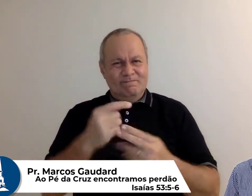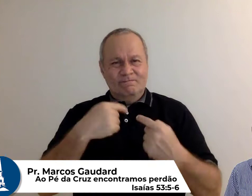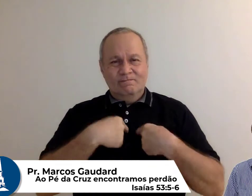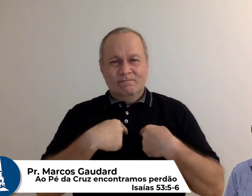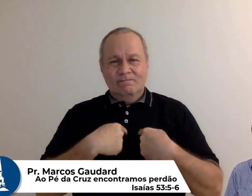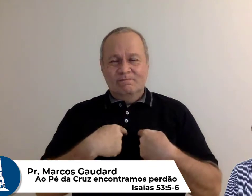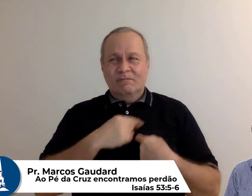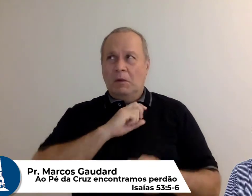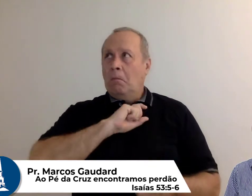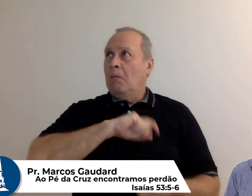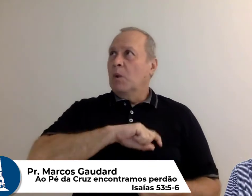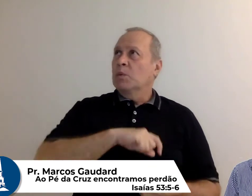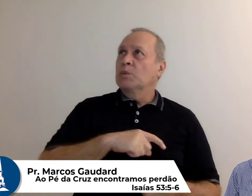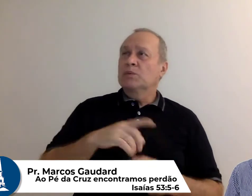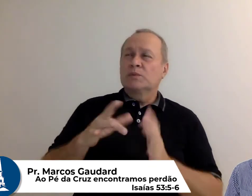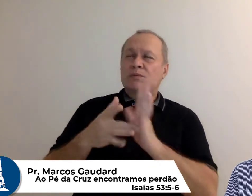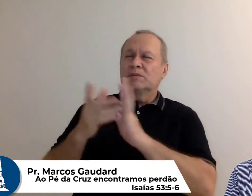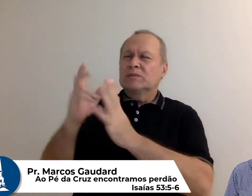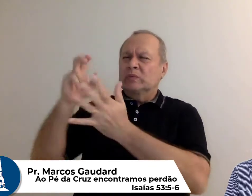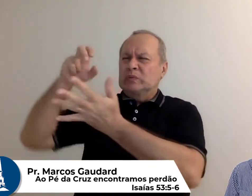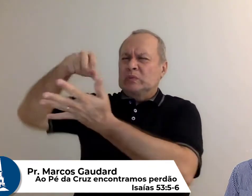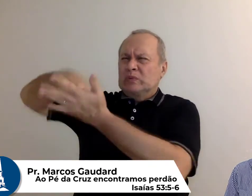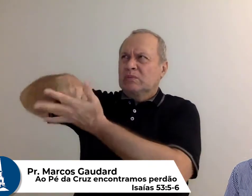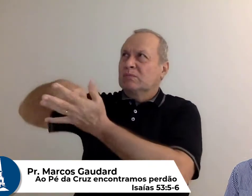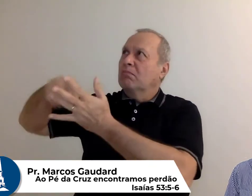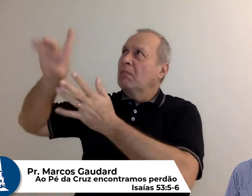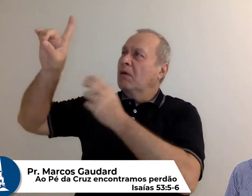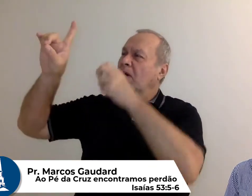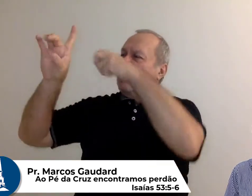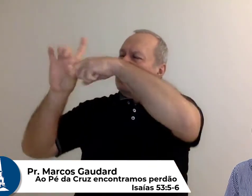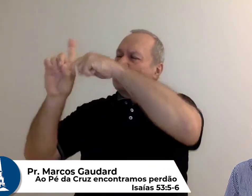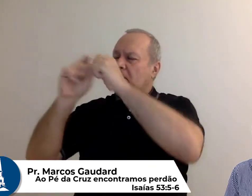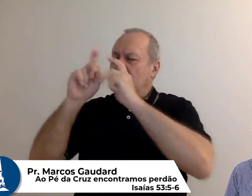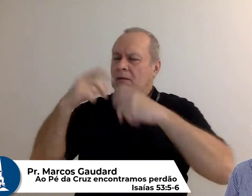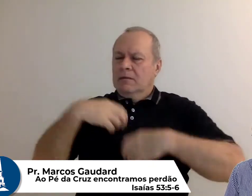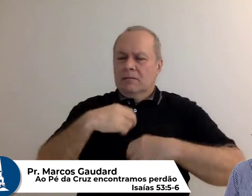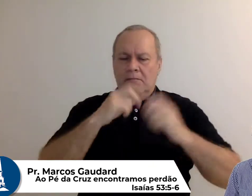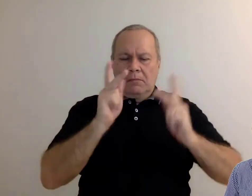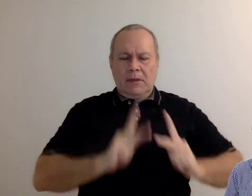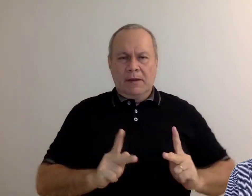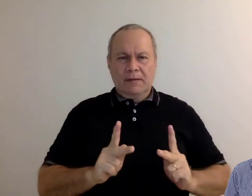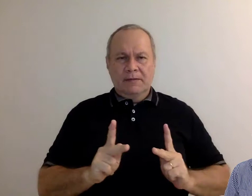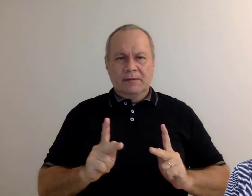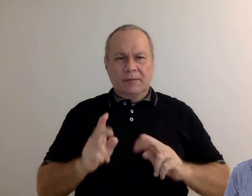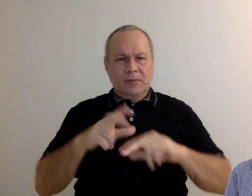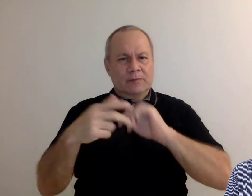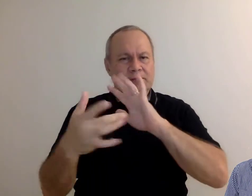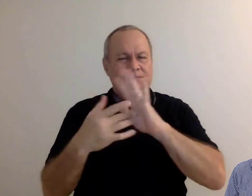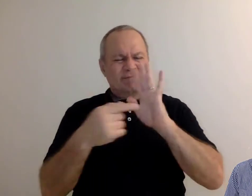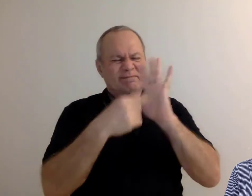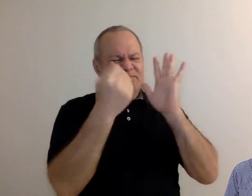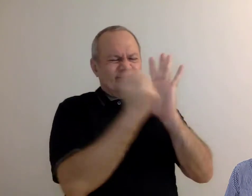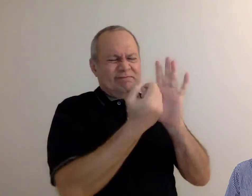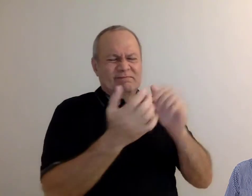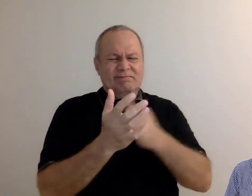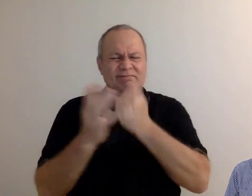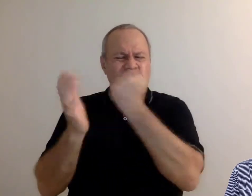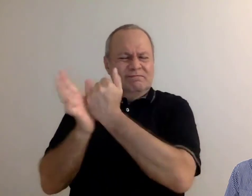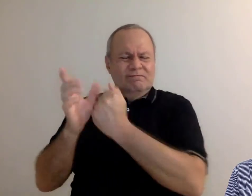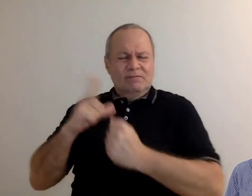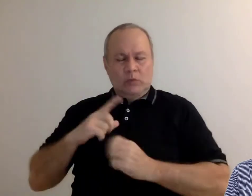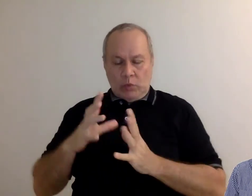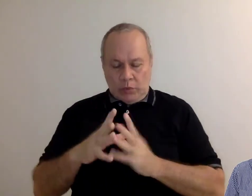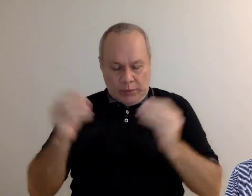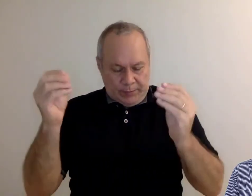O castigo que nos traz a paz estava sobre ele, e por seus ferimentos fomos sarados. Todos